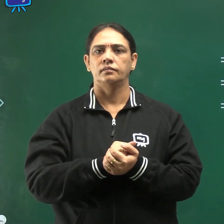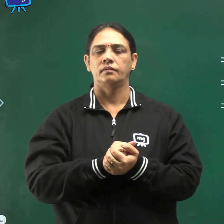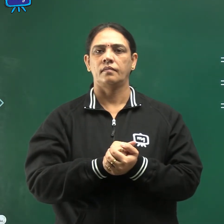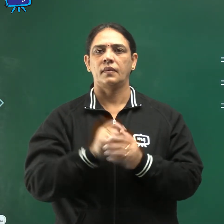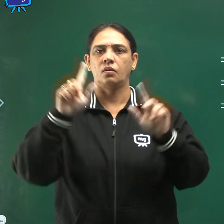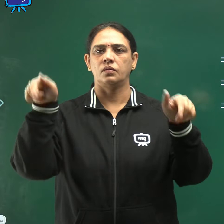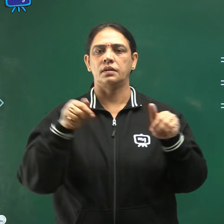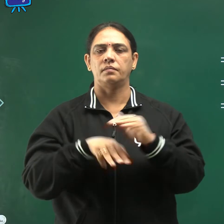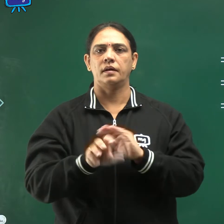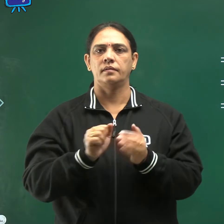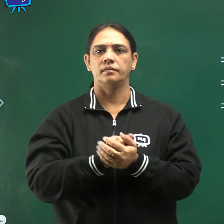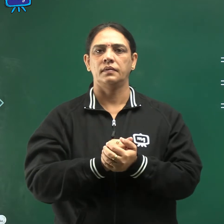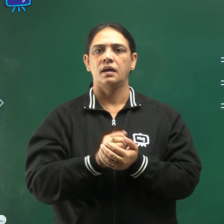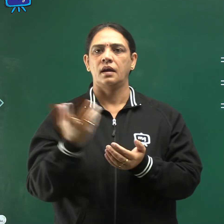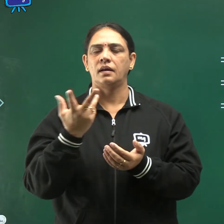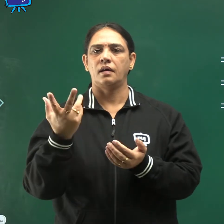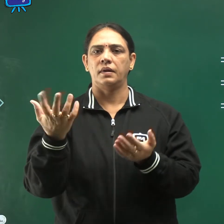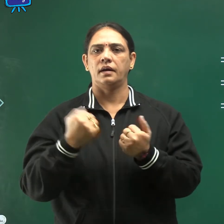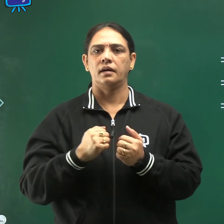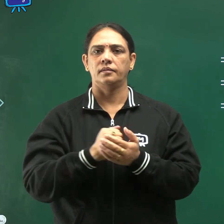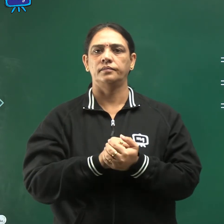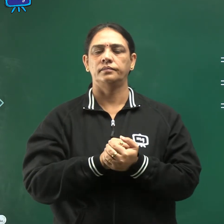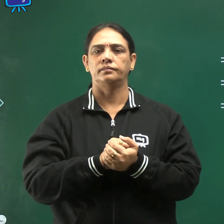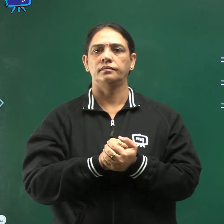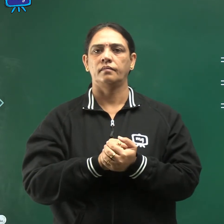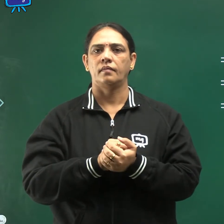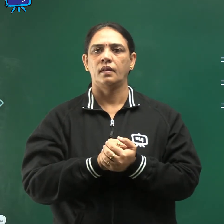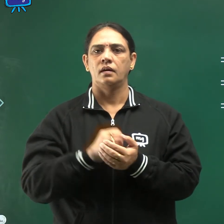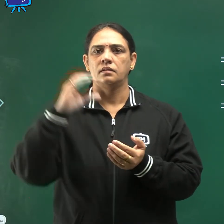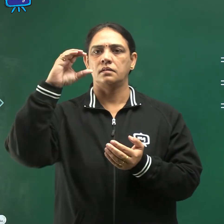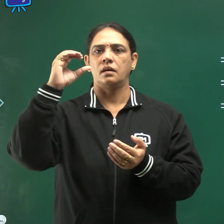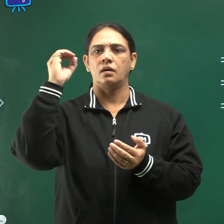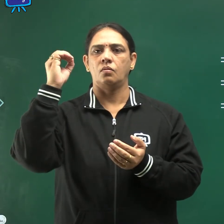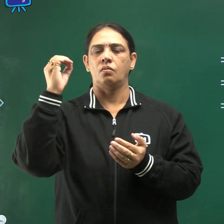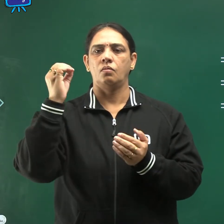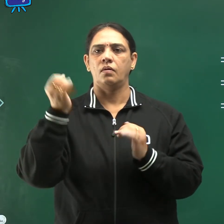कोष्टक में क्या मिलेगा, कॉस 35 डिग्री